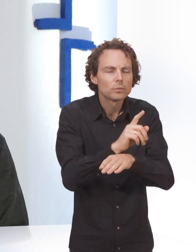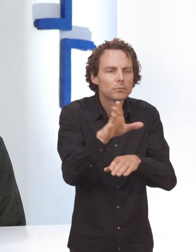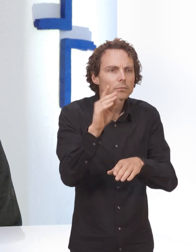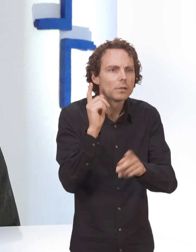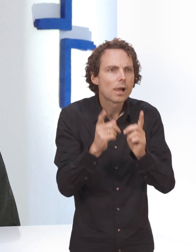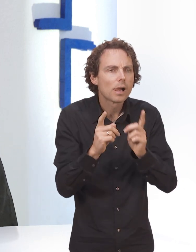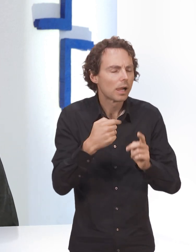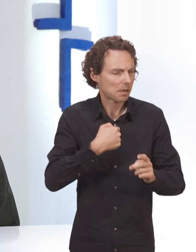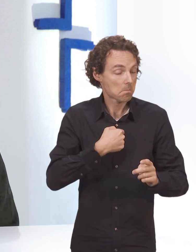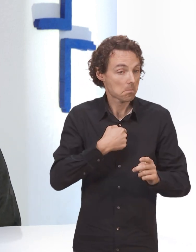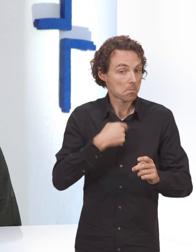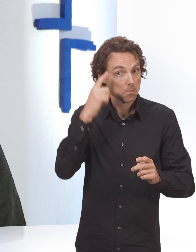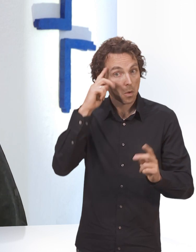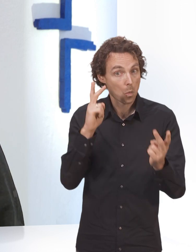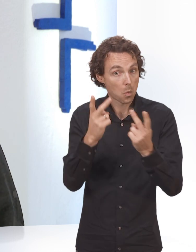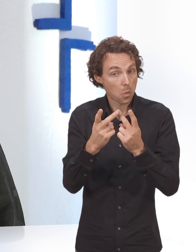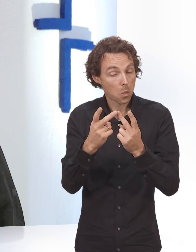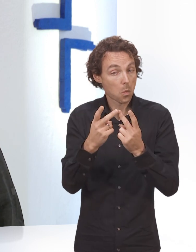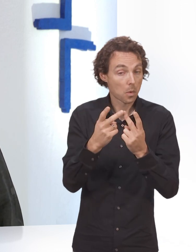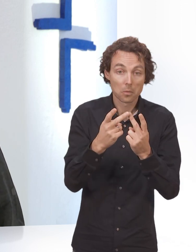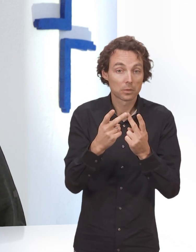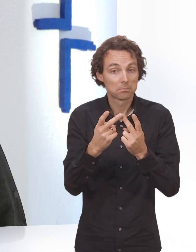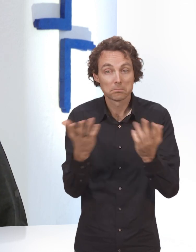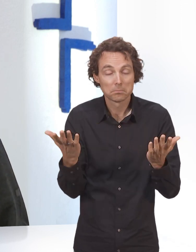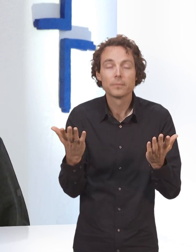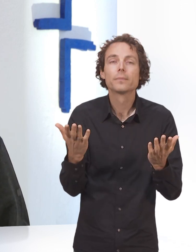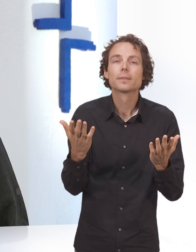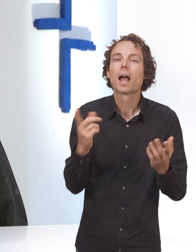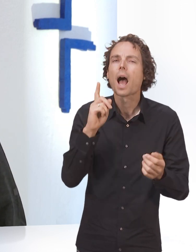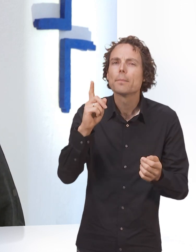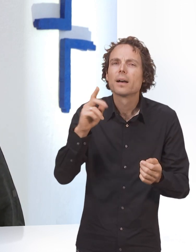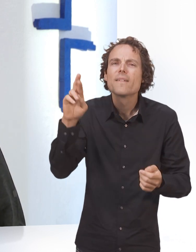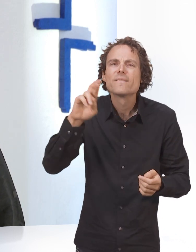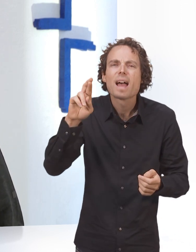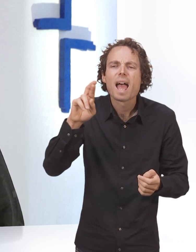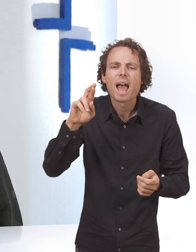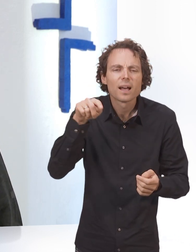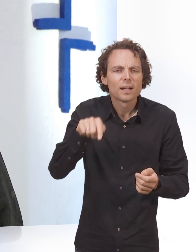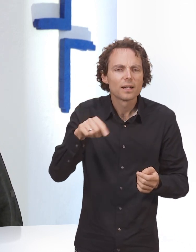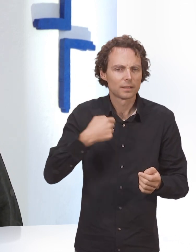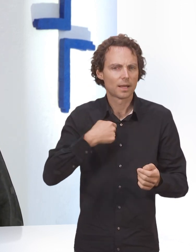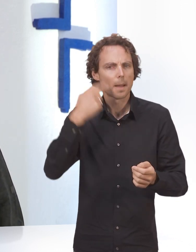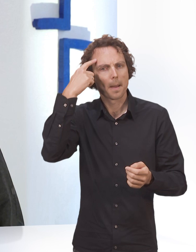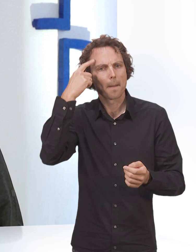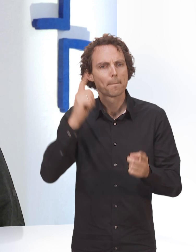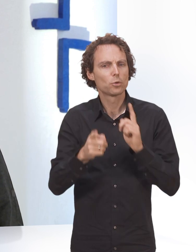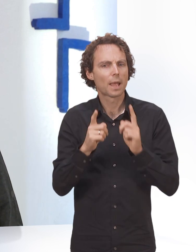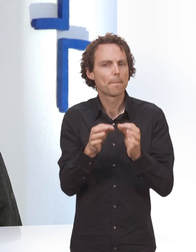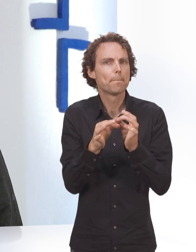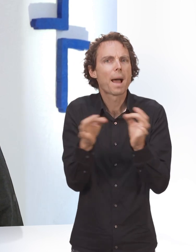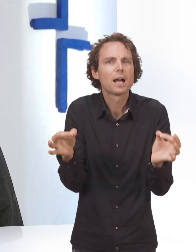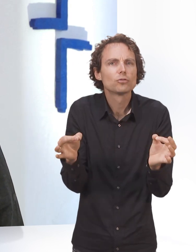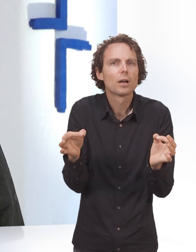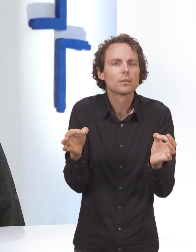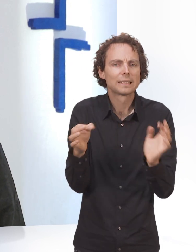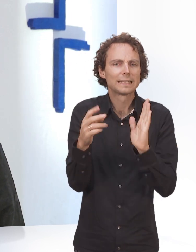es unserer Sicht der Dinge entspricht oder nicht. Aber wer ist der Maßstab für unsere Beurteilung? Nach welchen